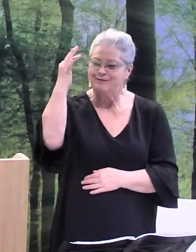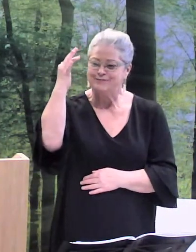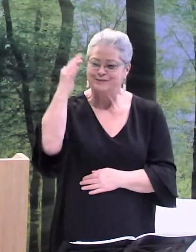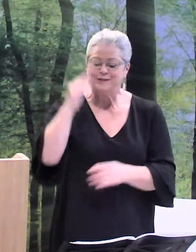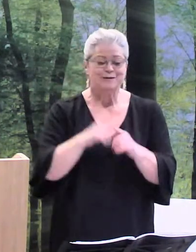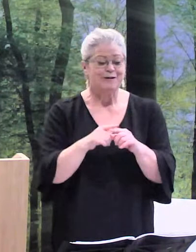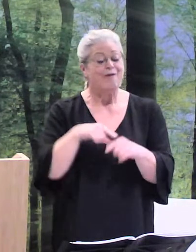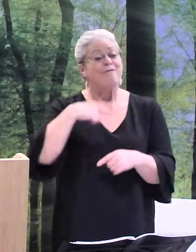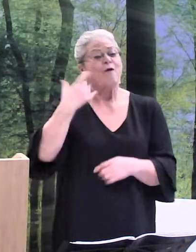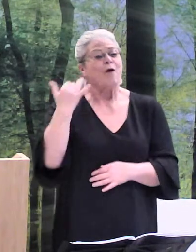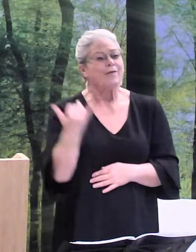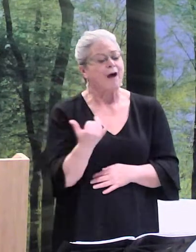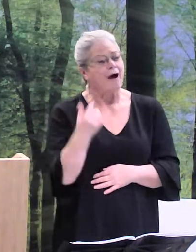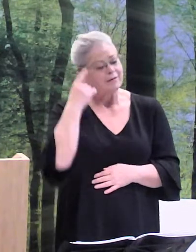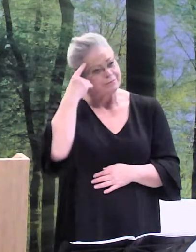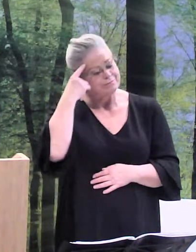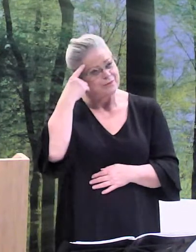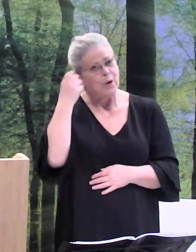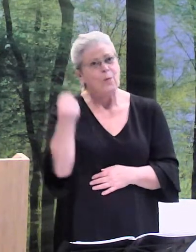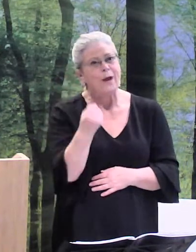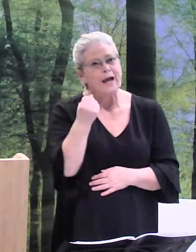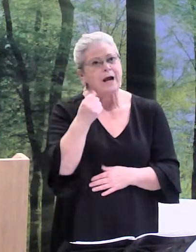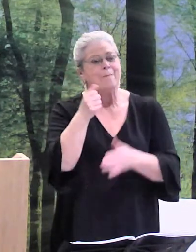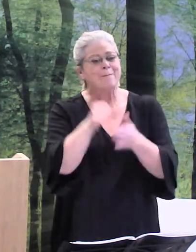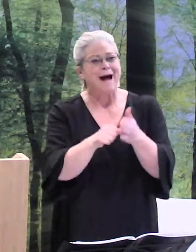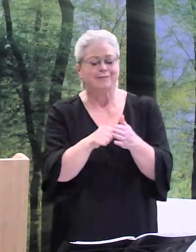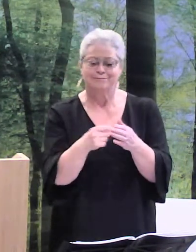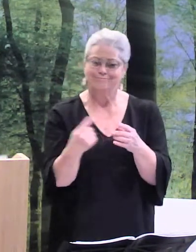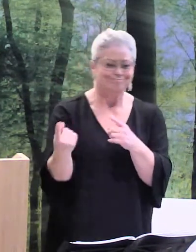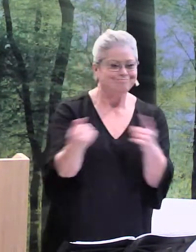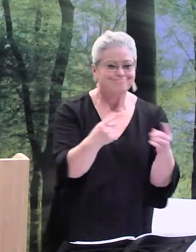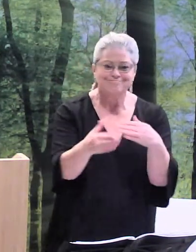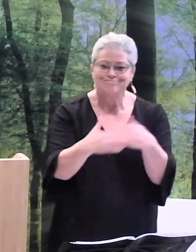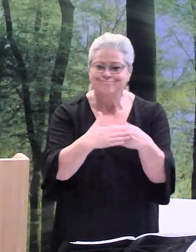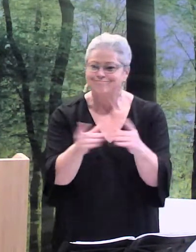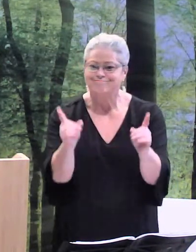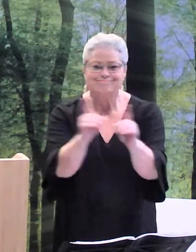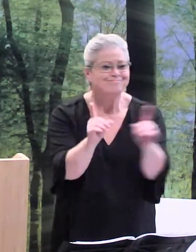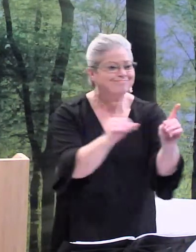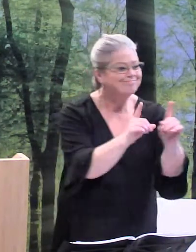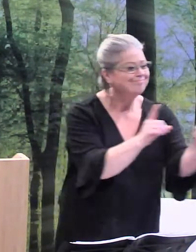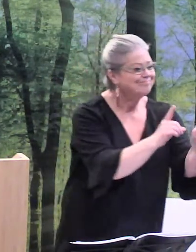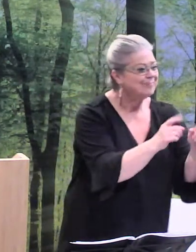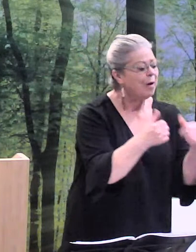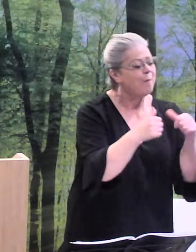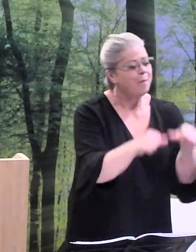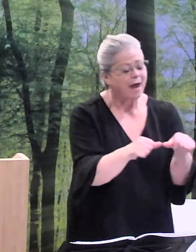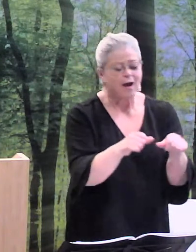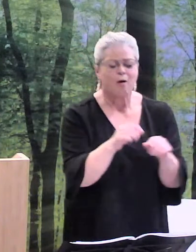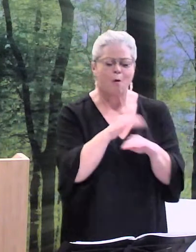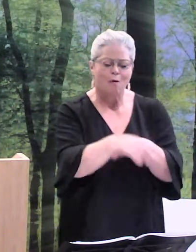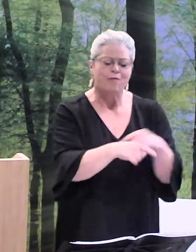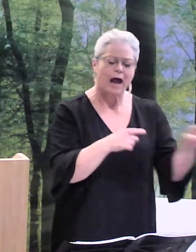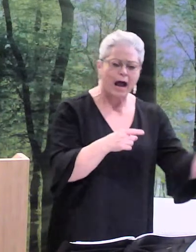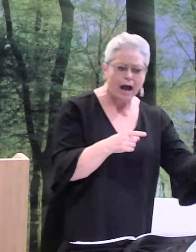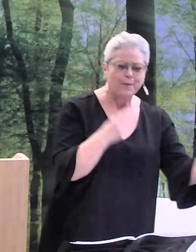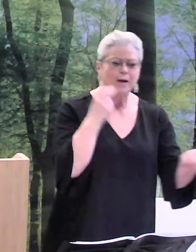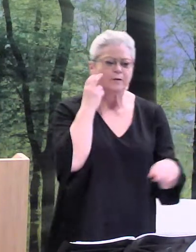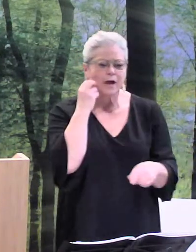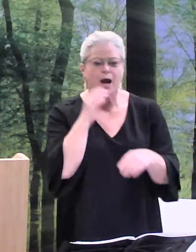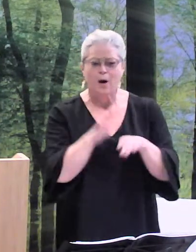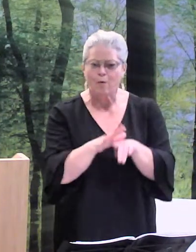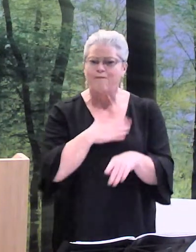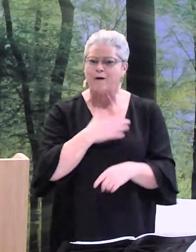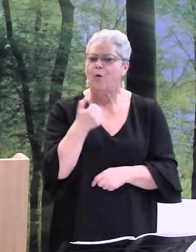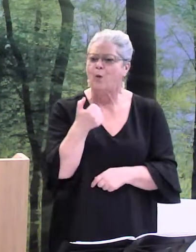En loop in de volgende dagen en weken en maanden nog eens langs bij elkaar. En blijf nog over Henri en ook over Rosa